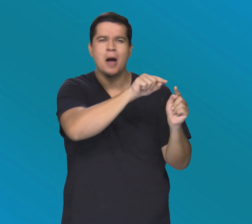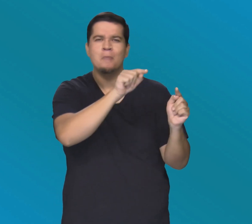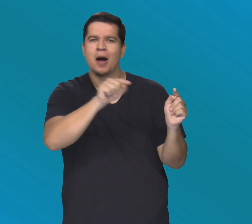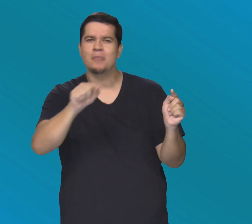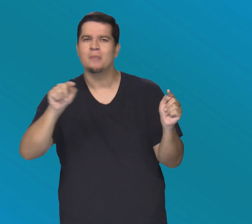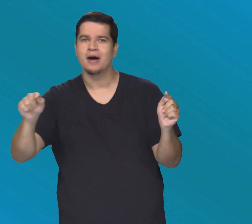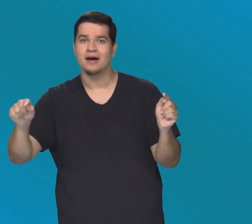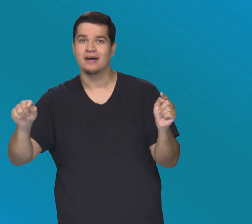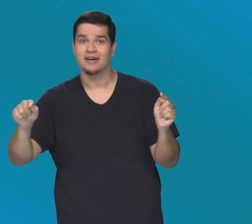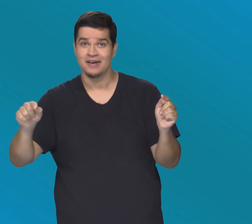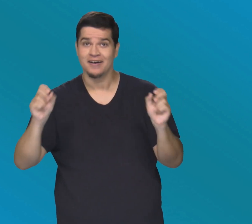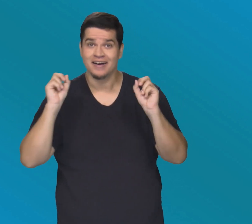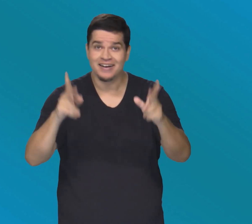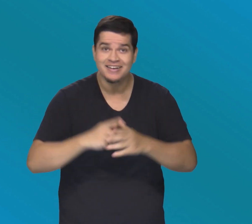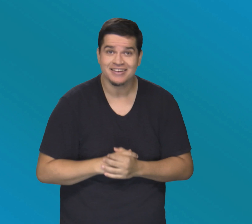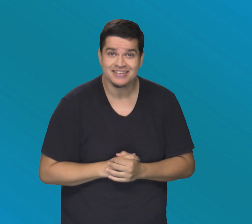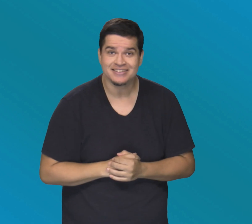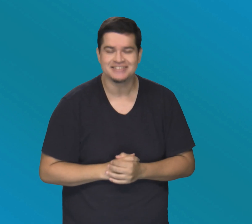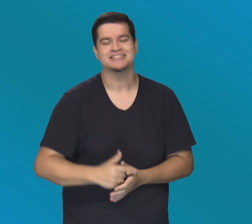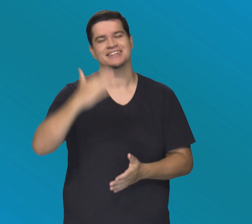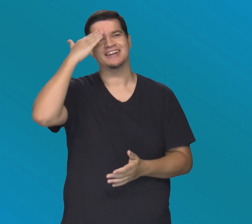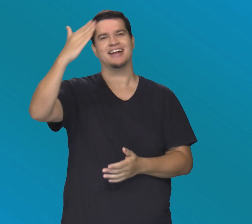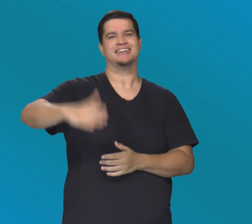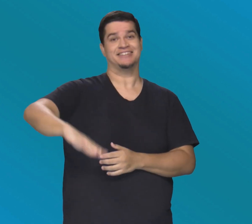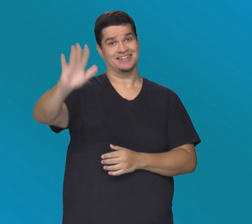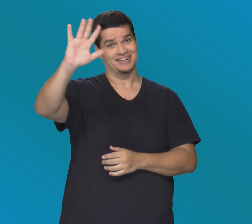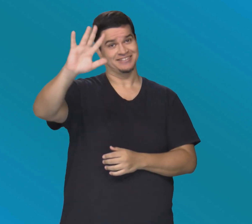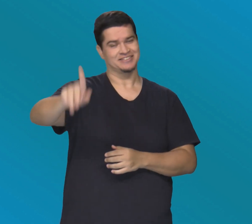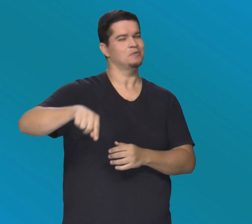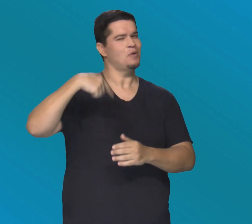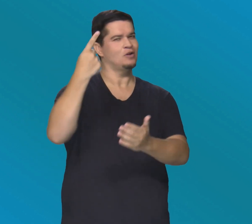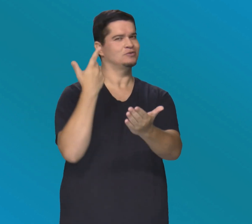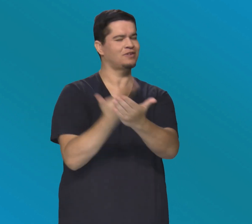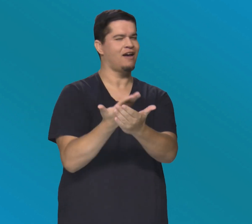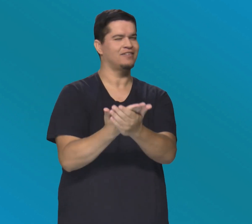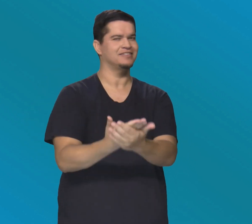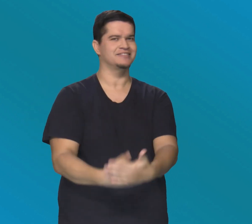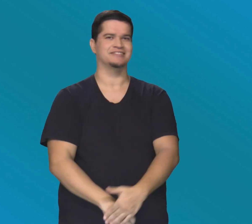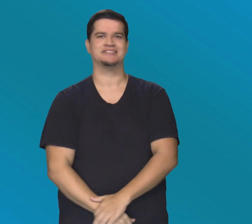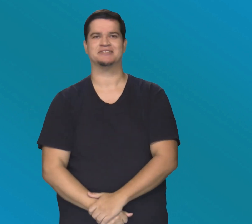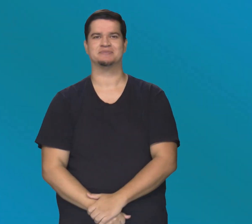pode assistir outros temas e continuar os seus estudos a gente se encontra na próxima tchau